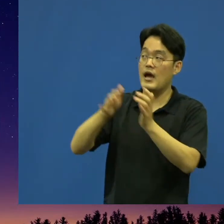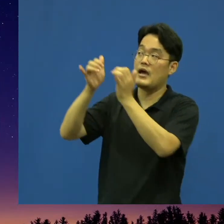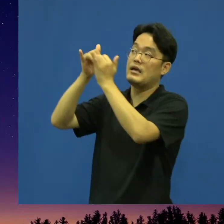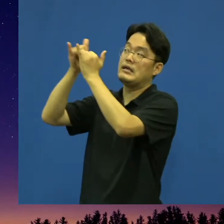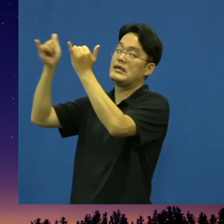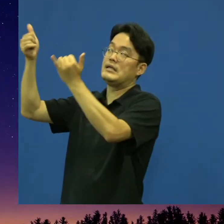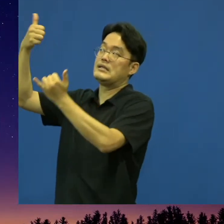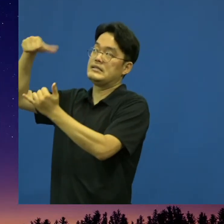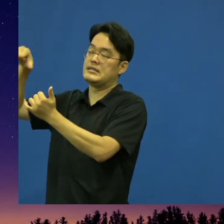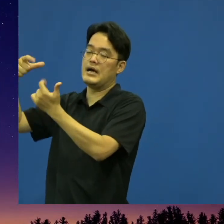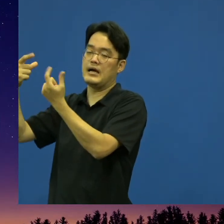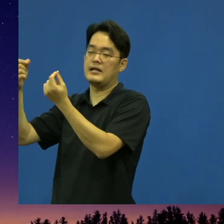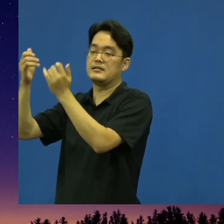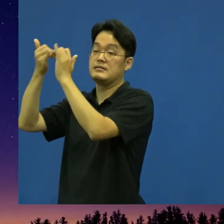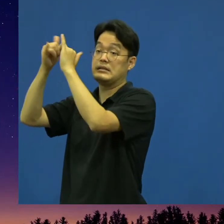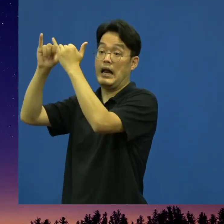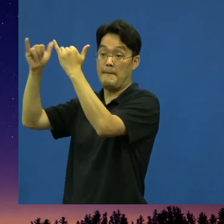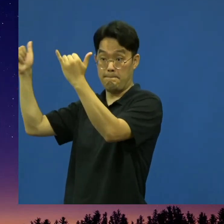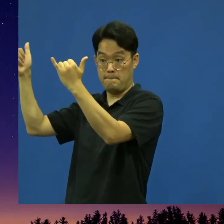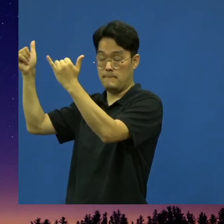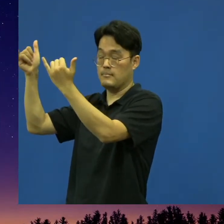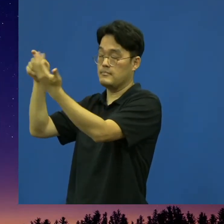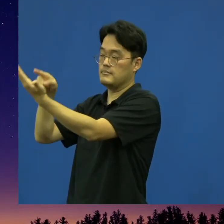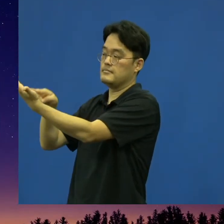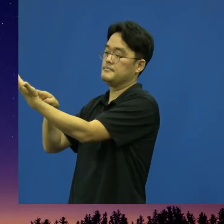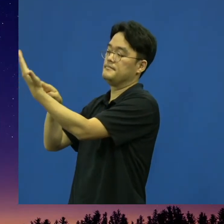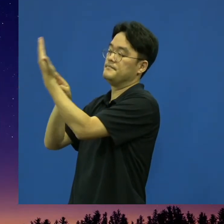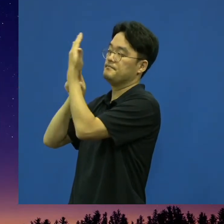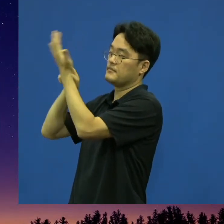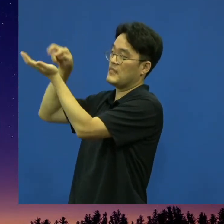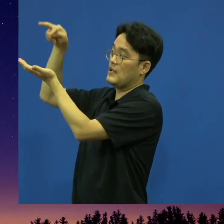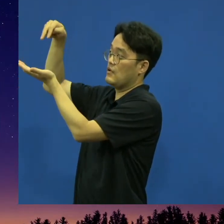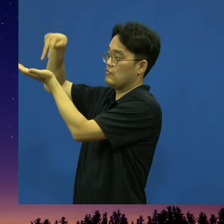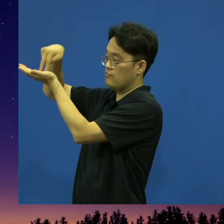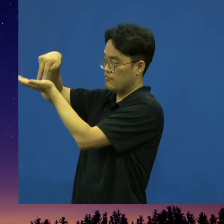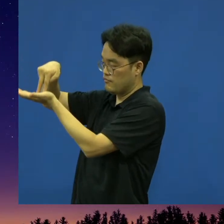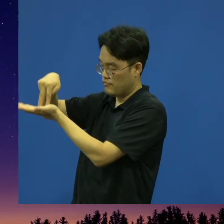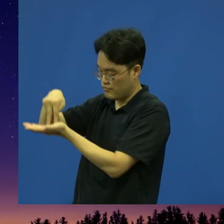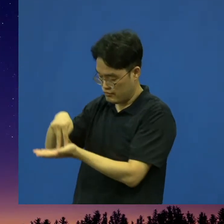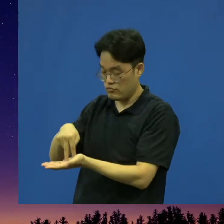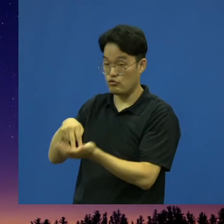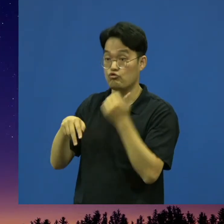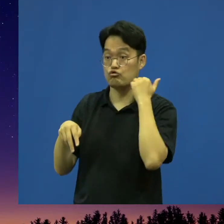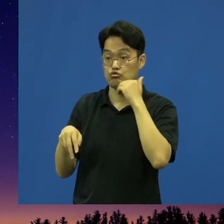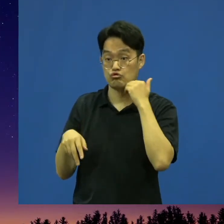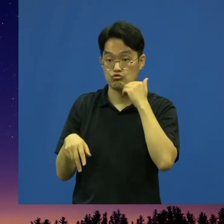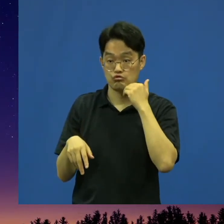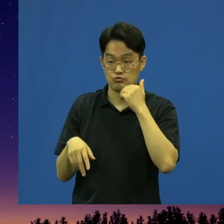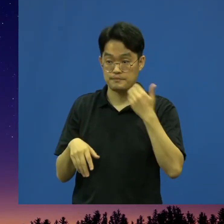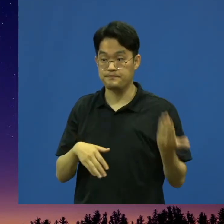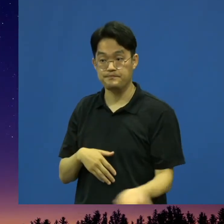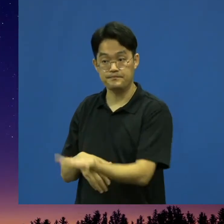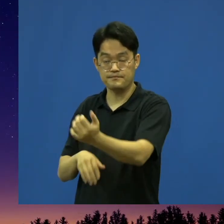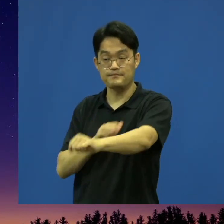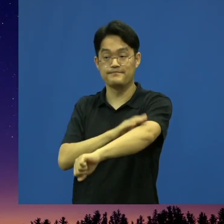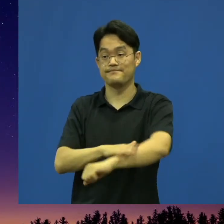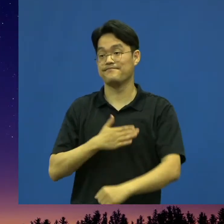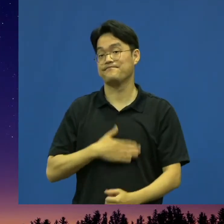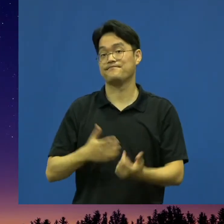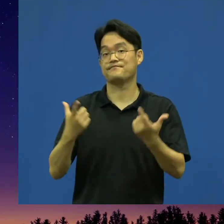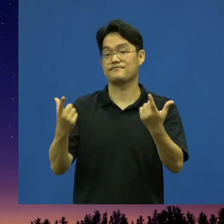사람다운 사람이 등장하고 있어요. 누구입니까? 여러분이 잘 아시는